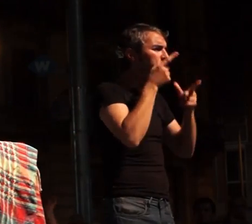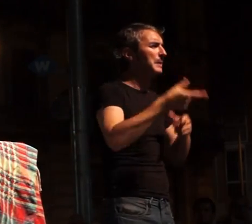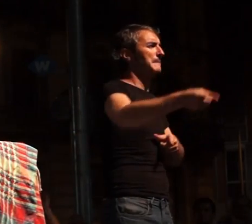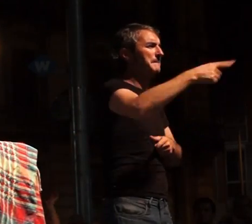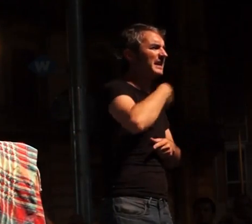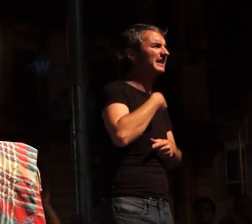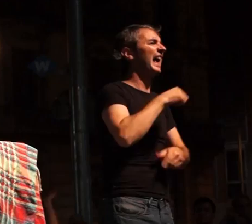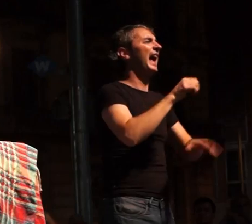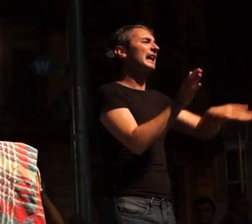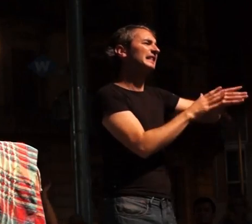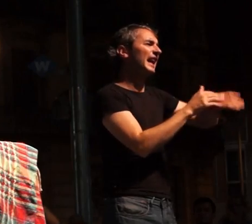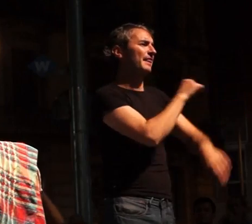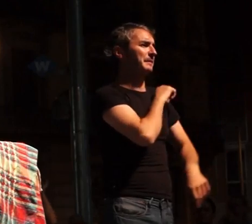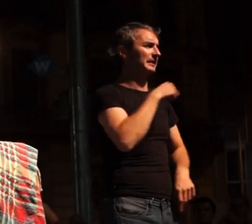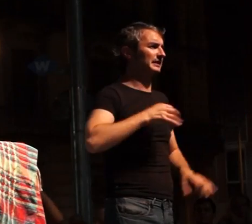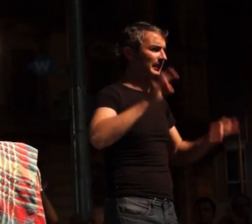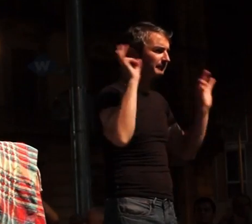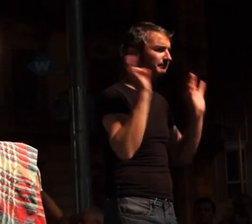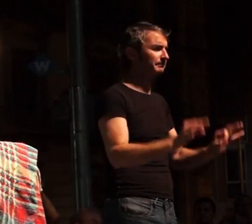esquerra independentista.